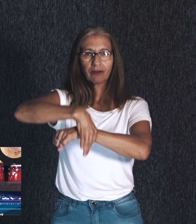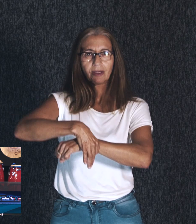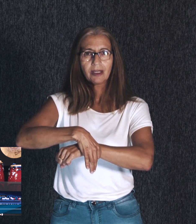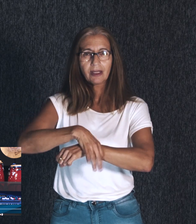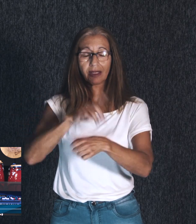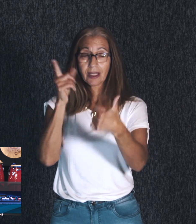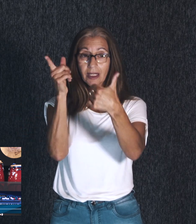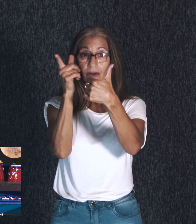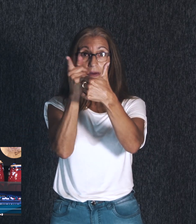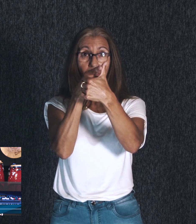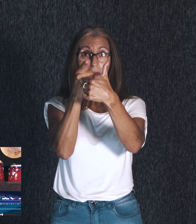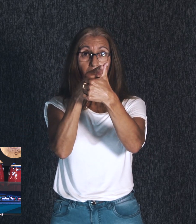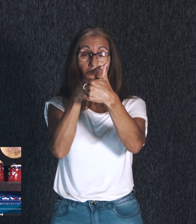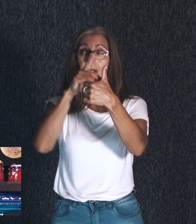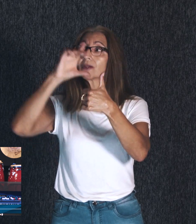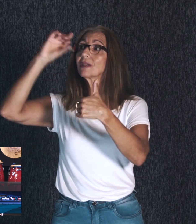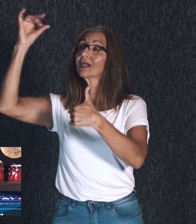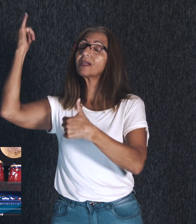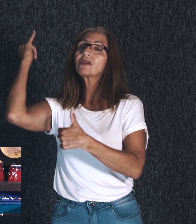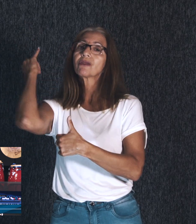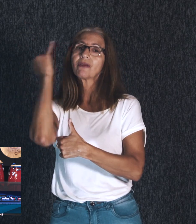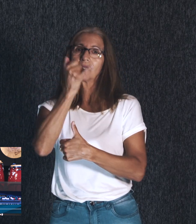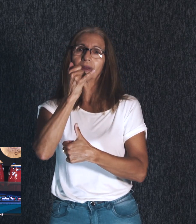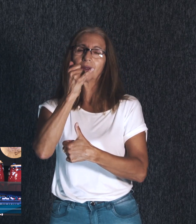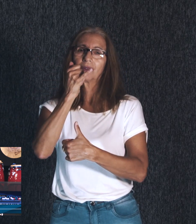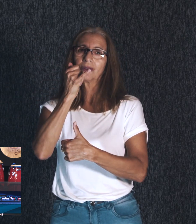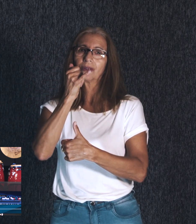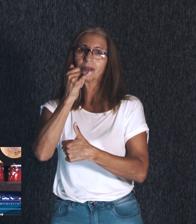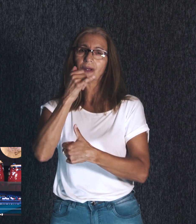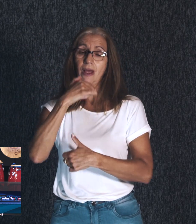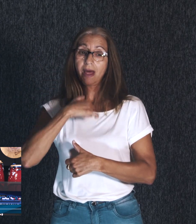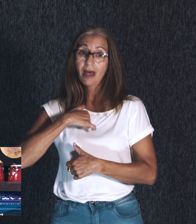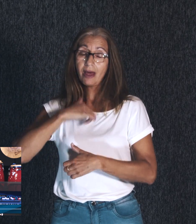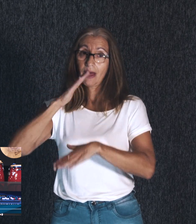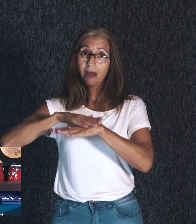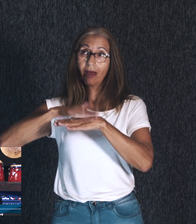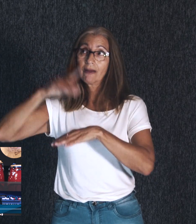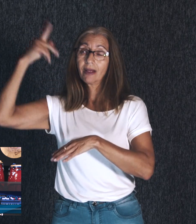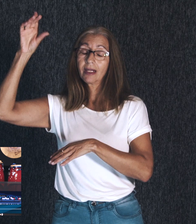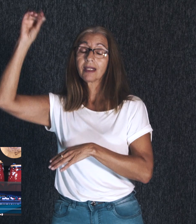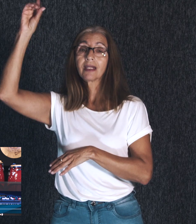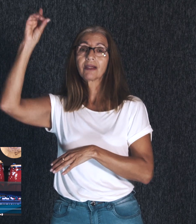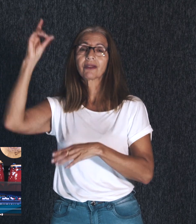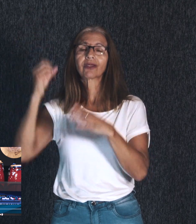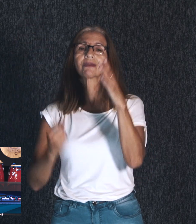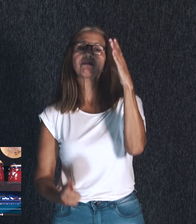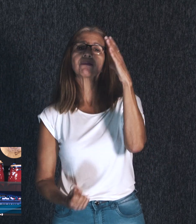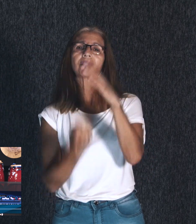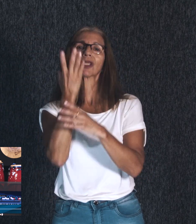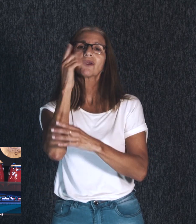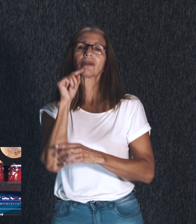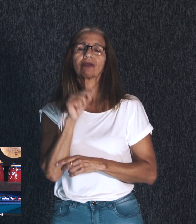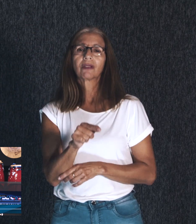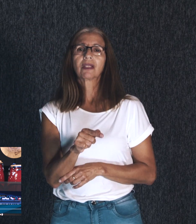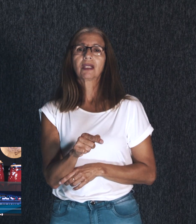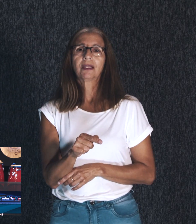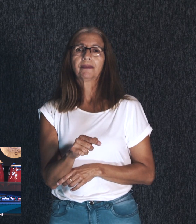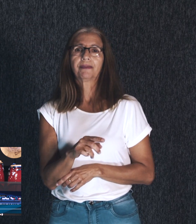é essa: eu te criei, diz o Senhor. Segunda declaração, no mesmo versículo,